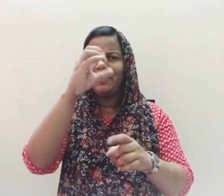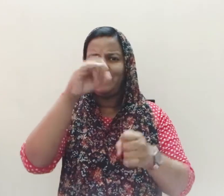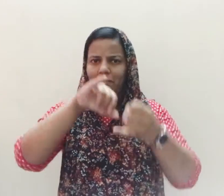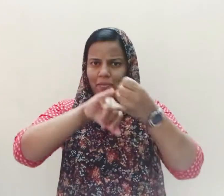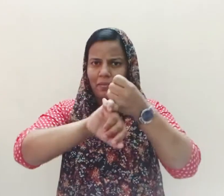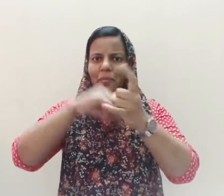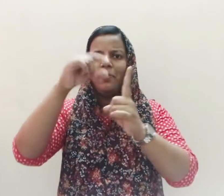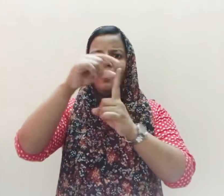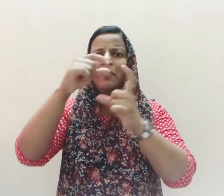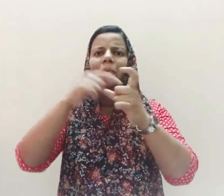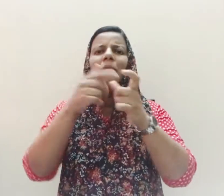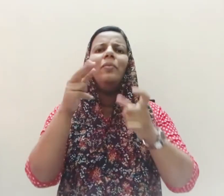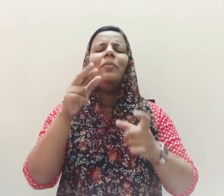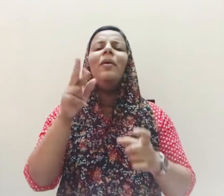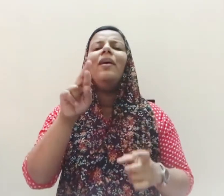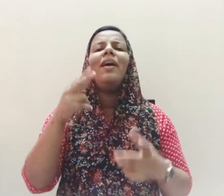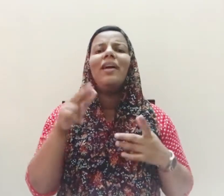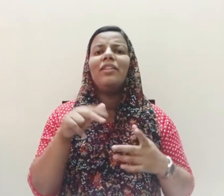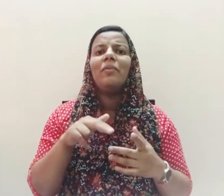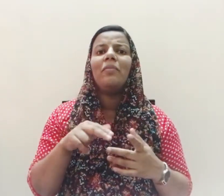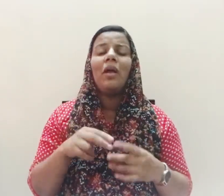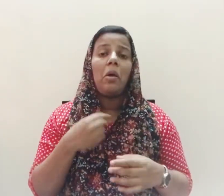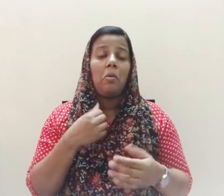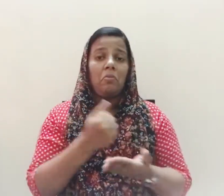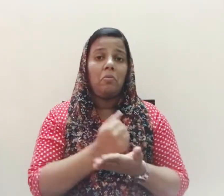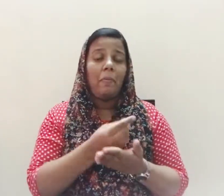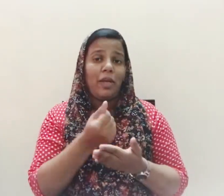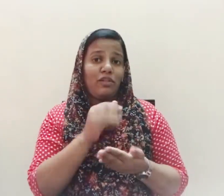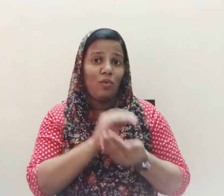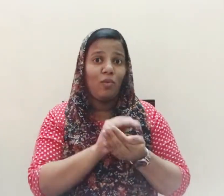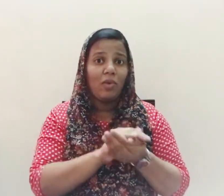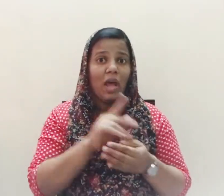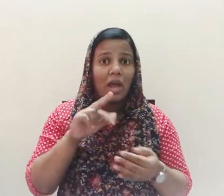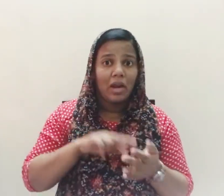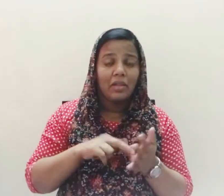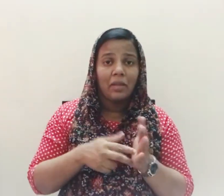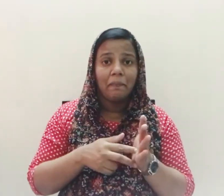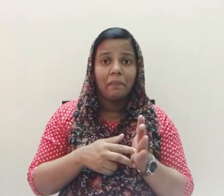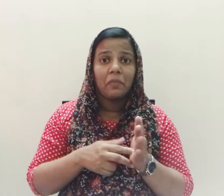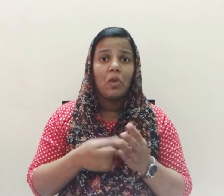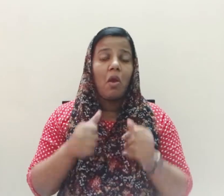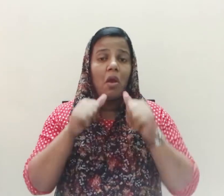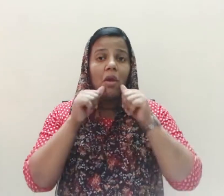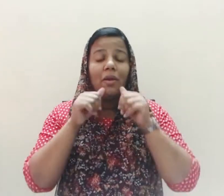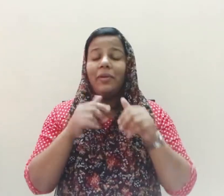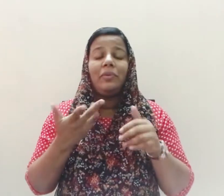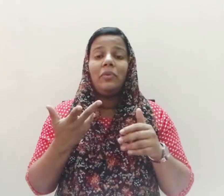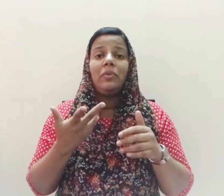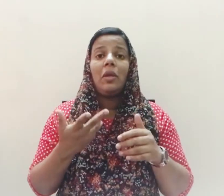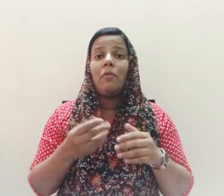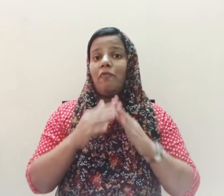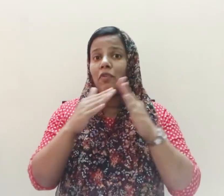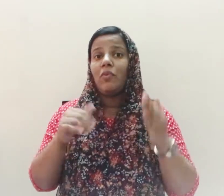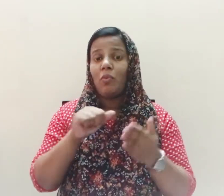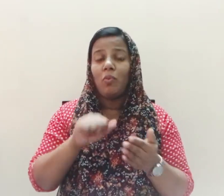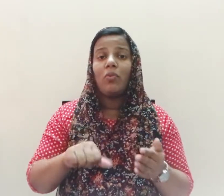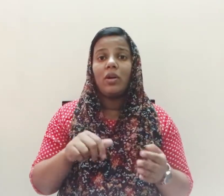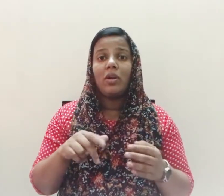ബാലൻസുകളല്ല, അല്ലെങ്കിൽ കുറച്ച് പ്രോപ്പർട്ടികളുടെ ഡോക്യുമെൻറ്റുകൾ കയ്യിലുള്ളതല്ല സക്സസ് എന്ന് പറയുന്നത്. അല്ലെങ്കിൽ ആമേൻ പ്രോസ്പെറസ് എന്ന് പറയുന്നത്, സക്സസ് എന്ന്